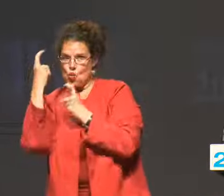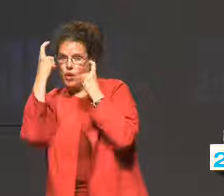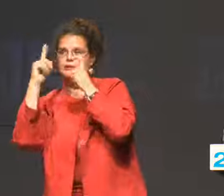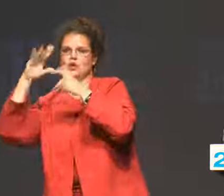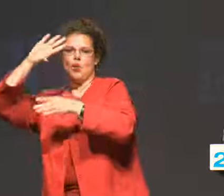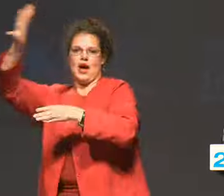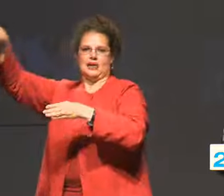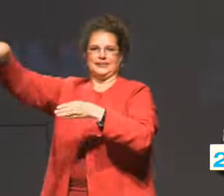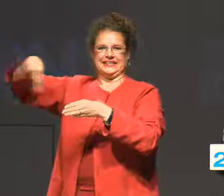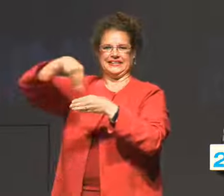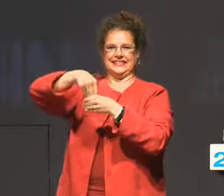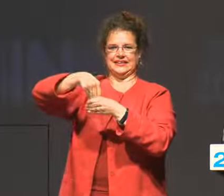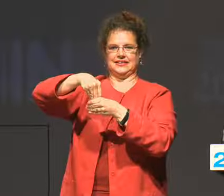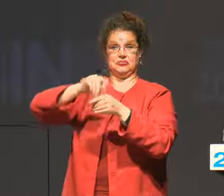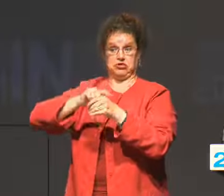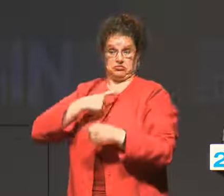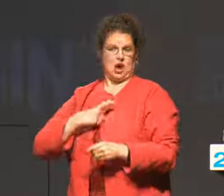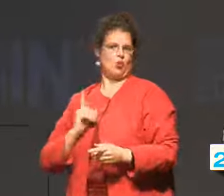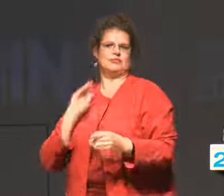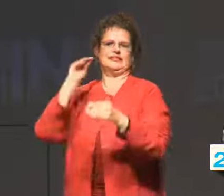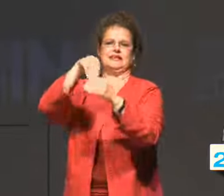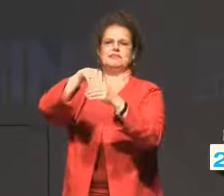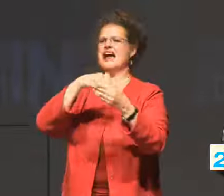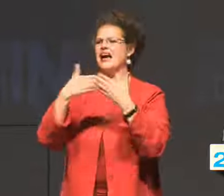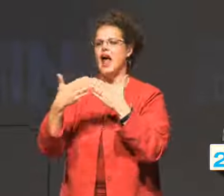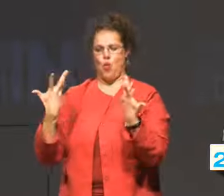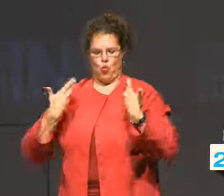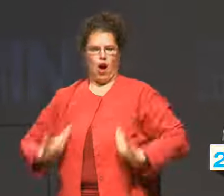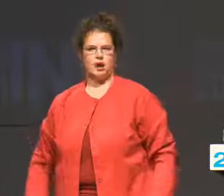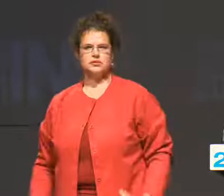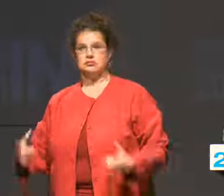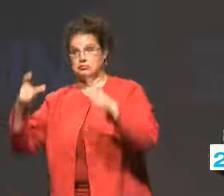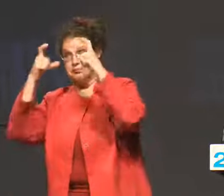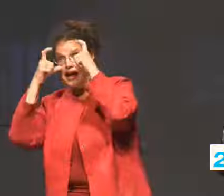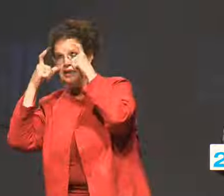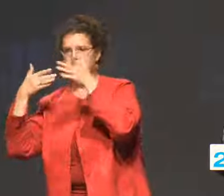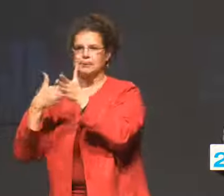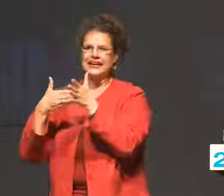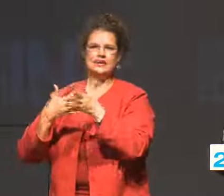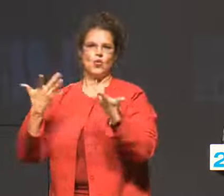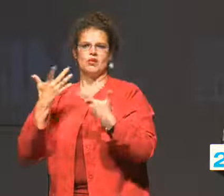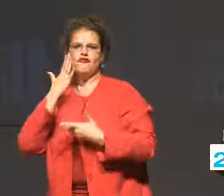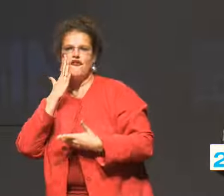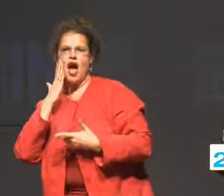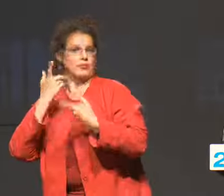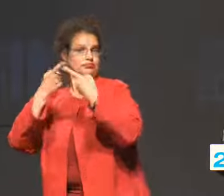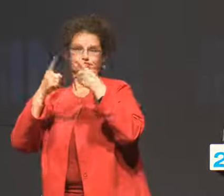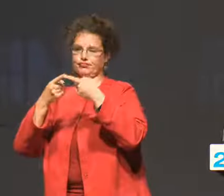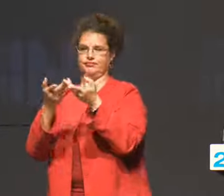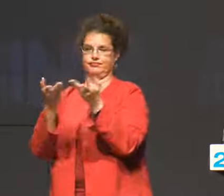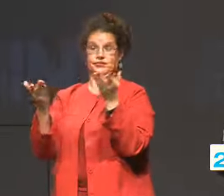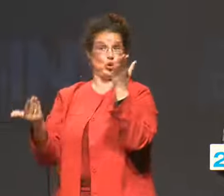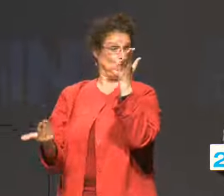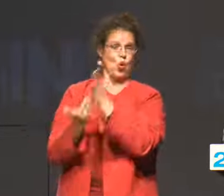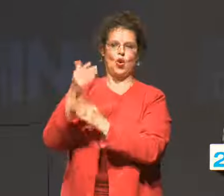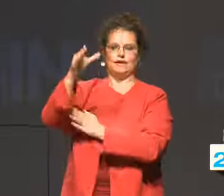und wie auch die normal verschiedenen Menschen auch mit einbezogen werden können. Also gehöre auch ich dazu, egal wen ich bin, vielleicht Brillenträgerin,